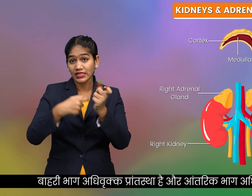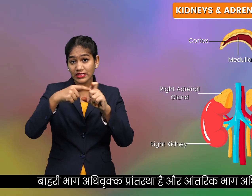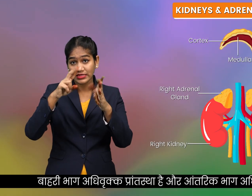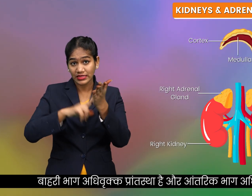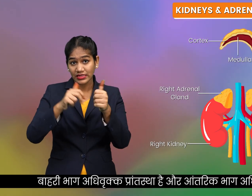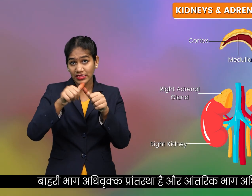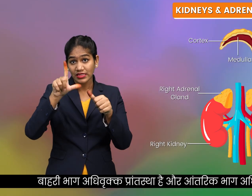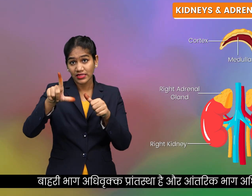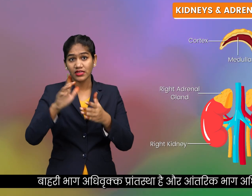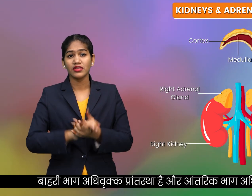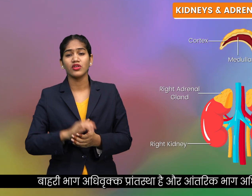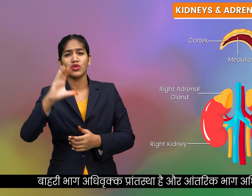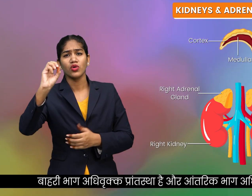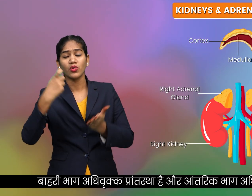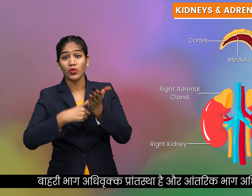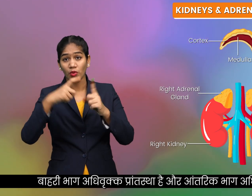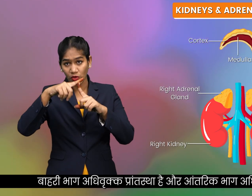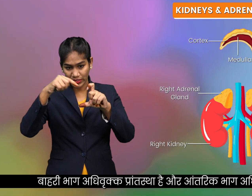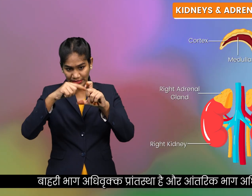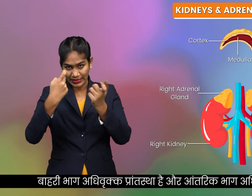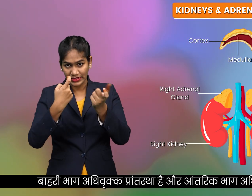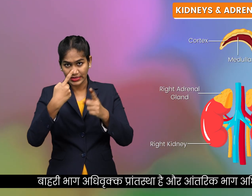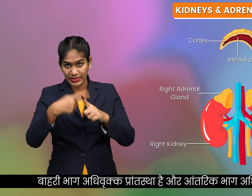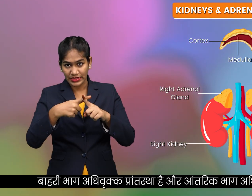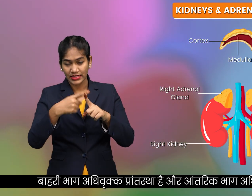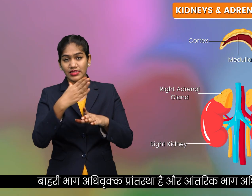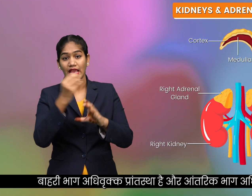आंतरिक भाग अधिवृक्क मज्जा है।